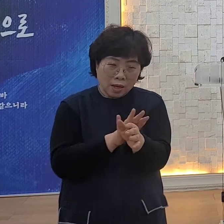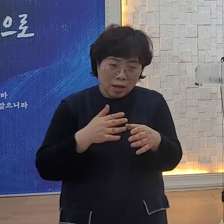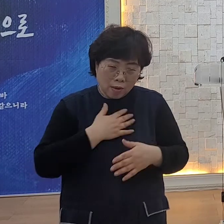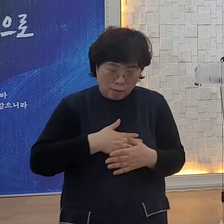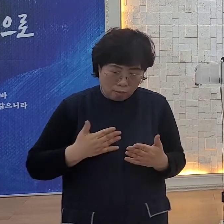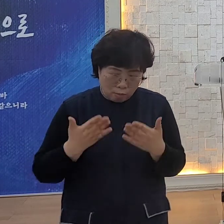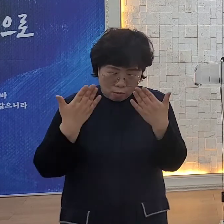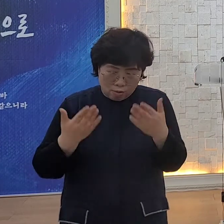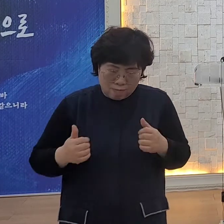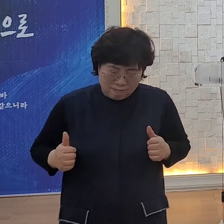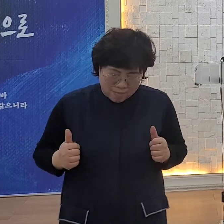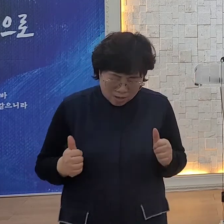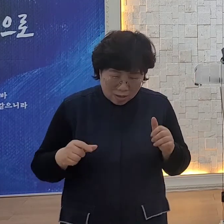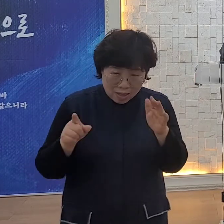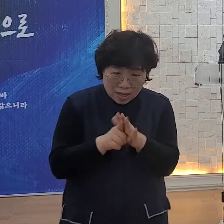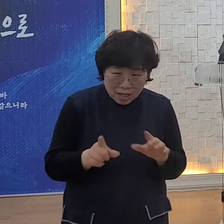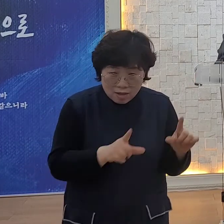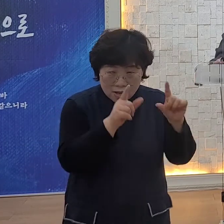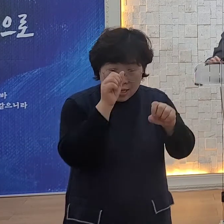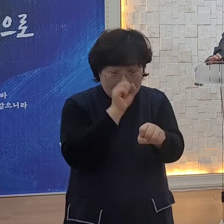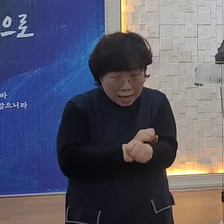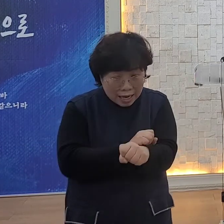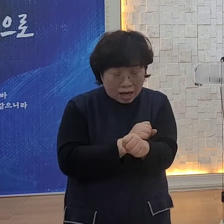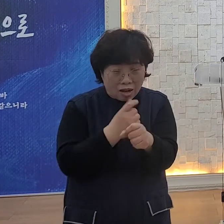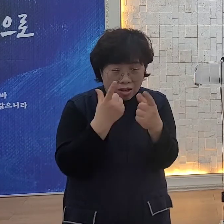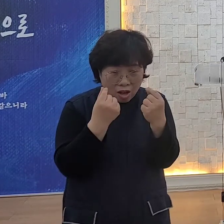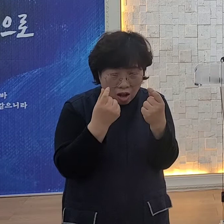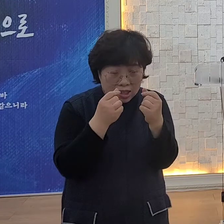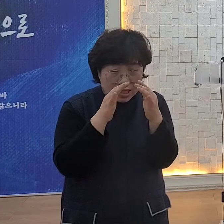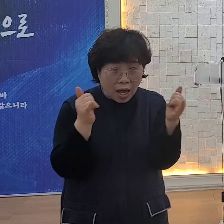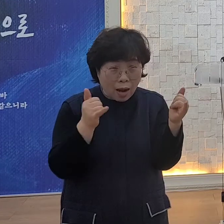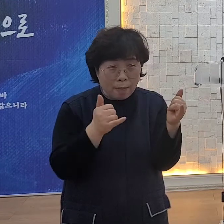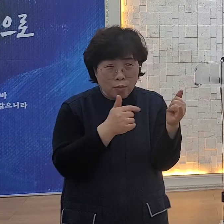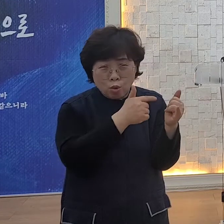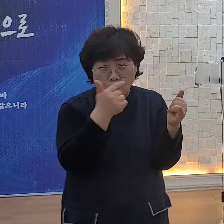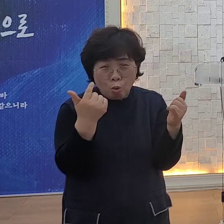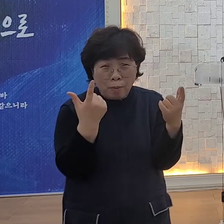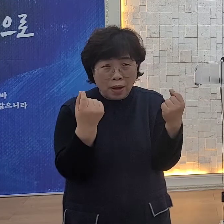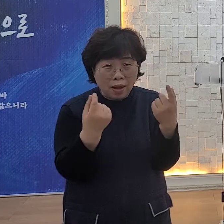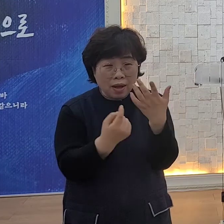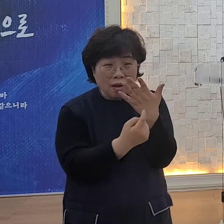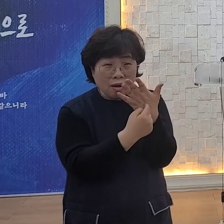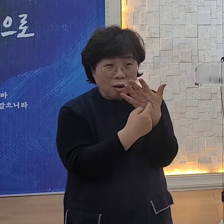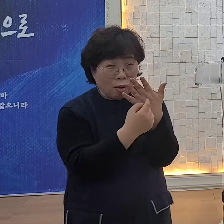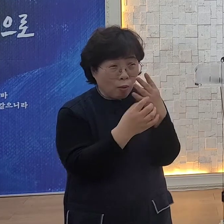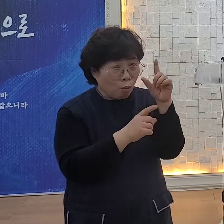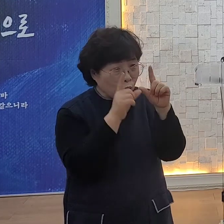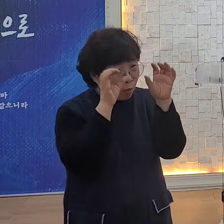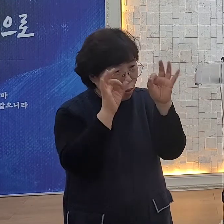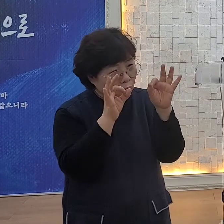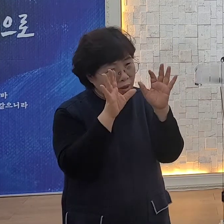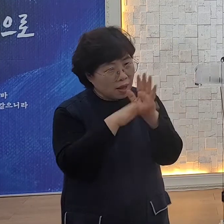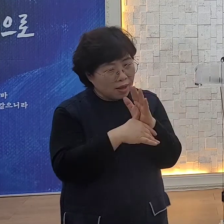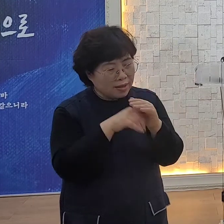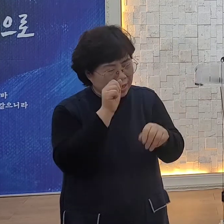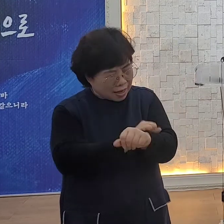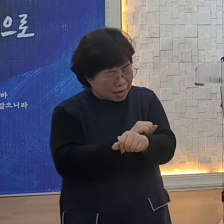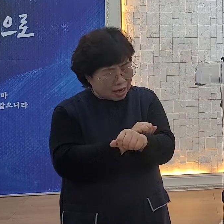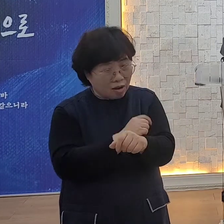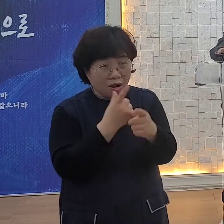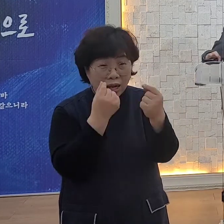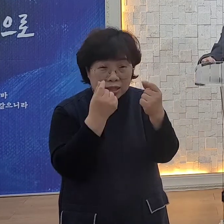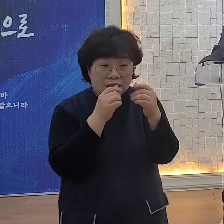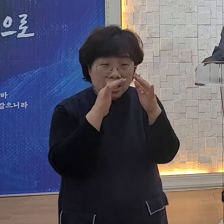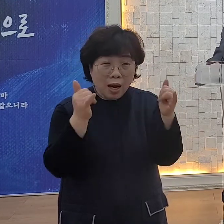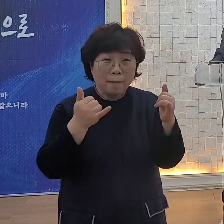열심히 하고 신앙생활도 잘하는 것처럼 보이는 분들이 얼마나 많습니까? 많은 사람들이 그렇게 보입니다. 저는 이